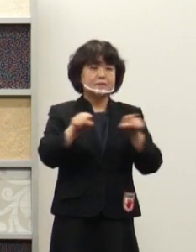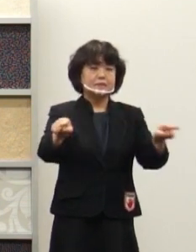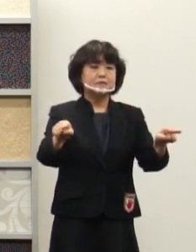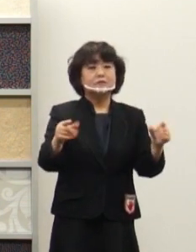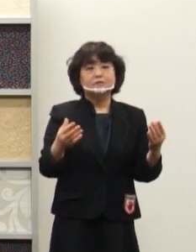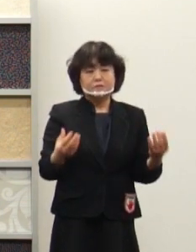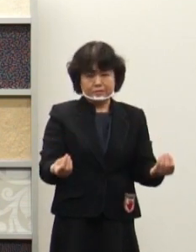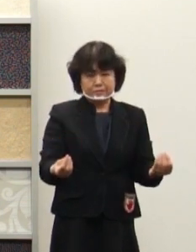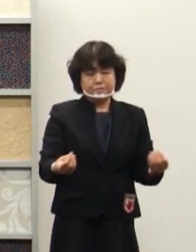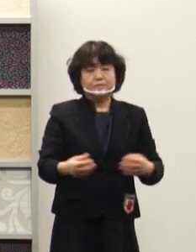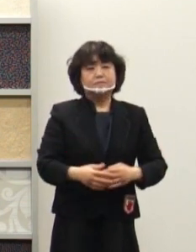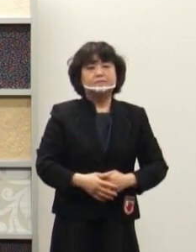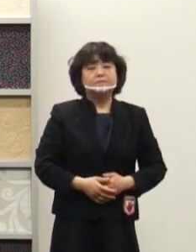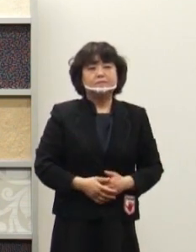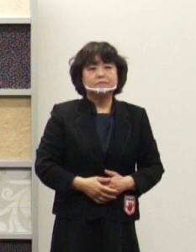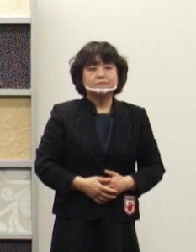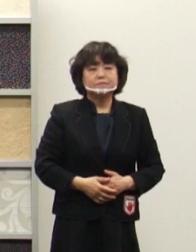ございます。